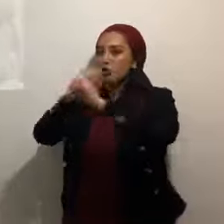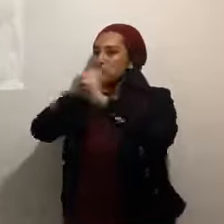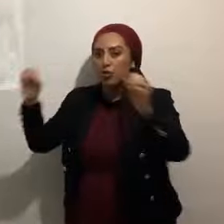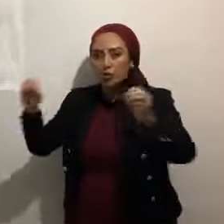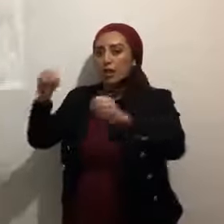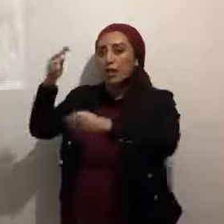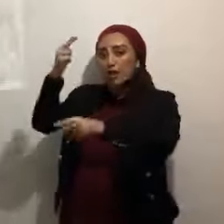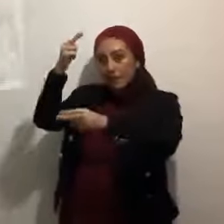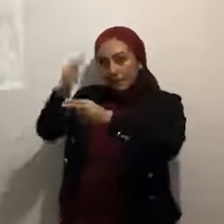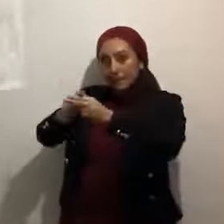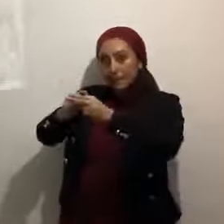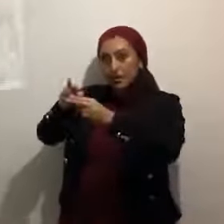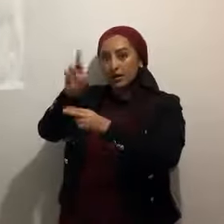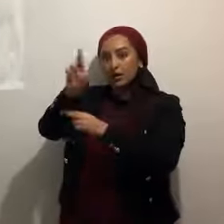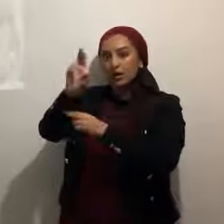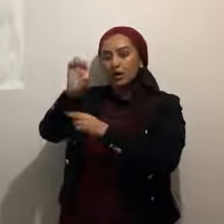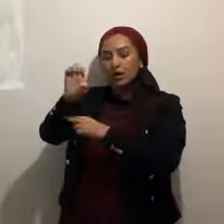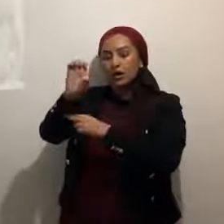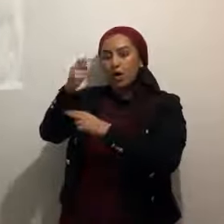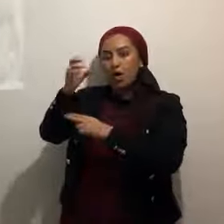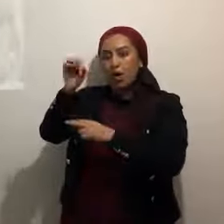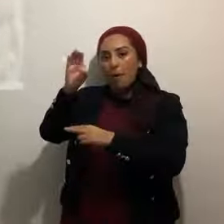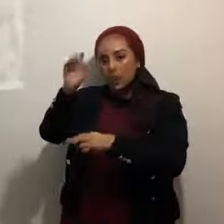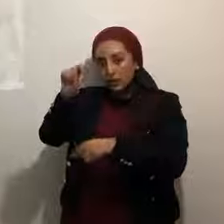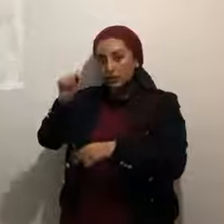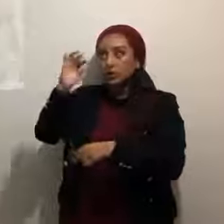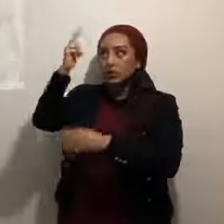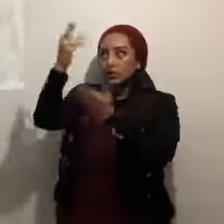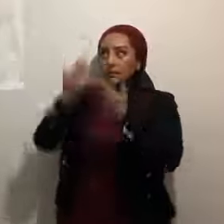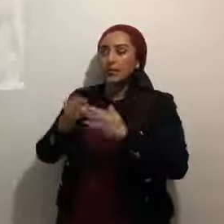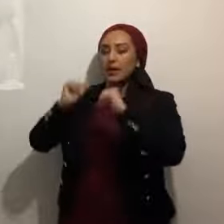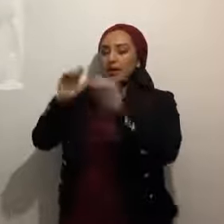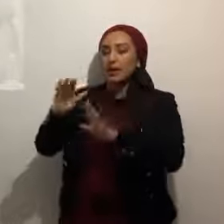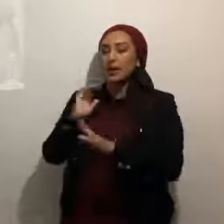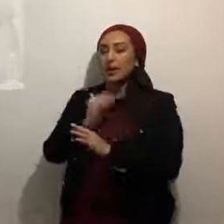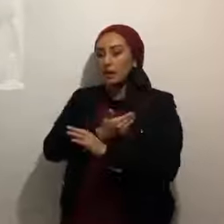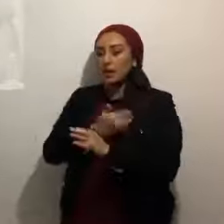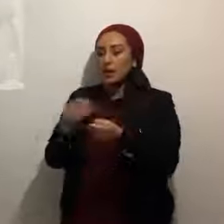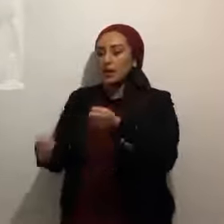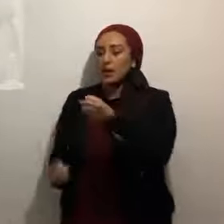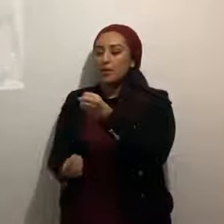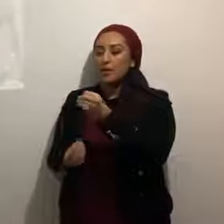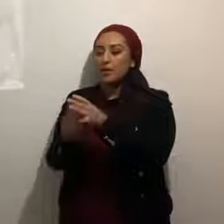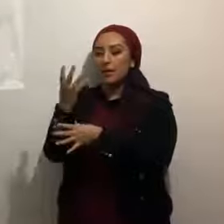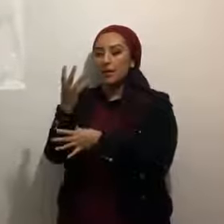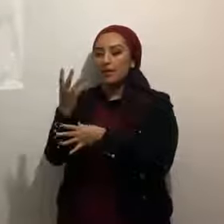nombre Rehobot. Y dijo: porque ahora Yahweh nos ha prosperado y fructificaremos en la